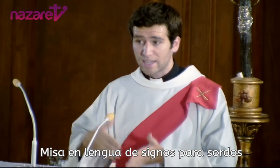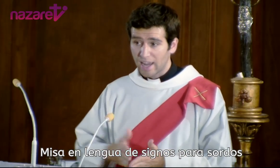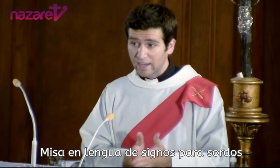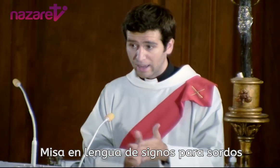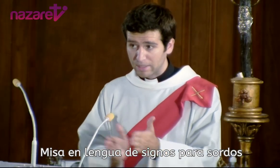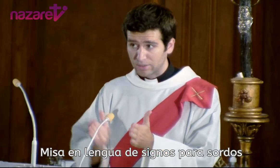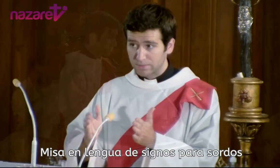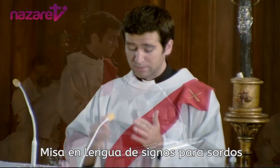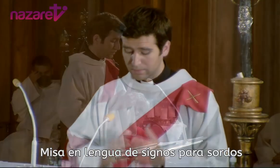el camino.